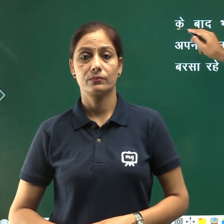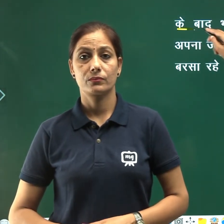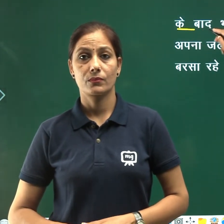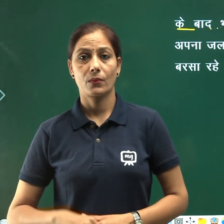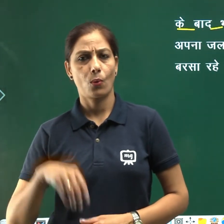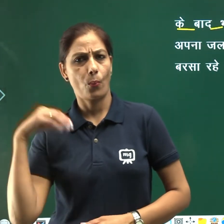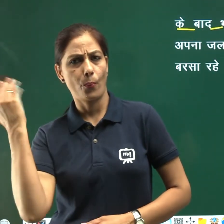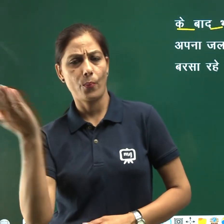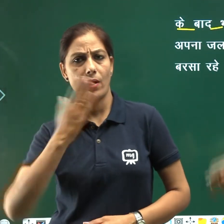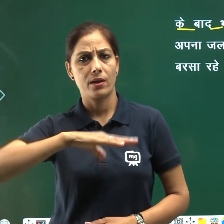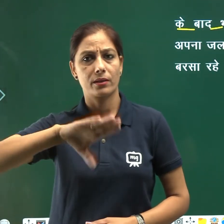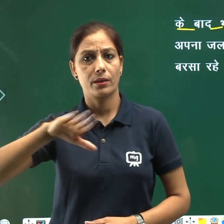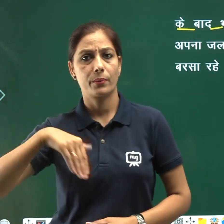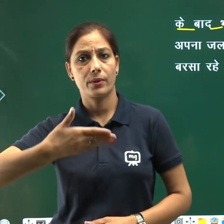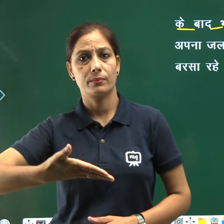प्रहार के बाद भी